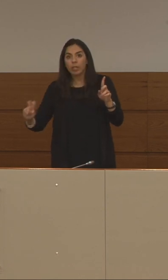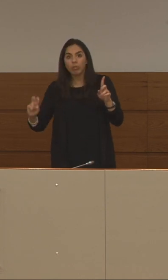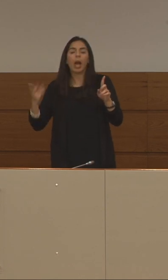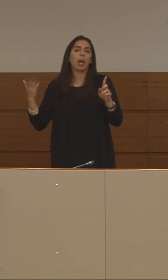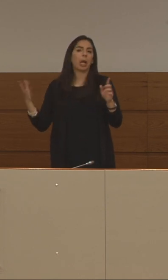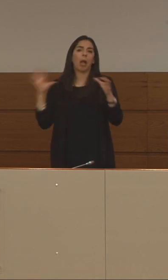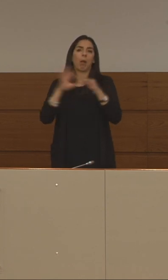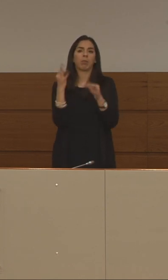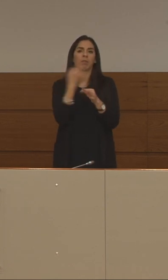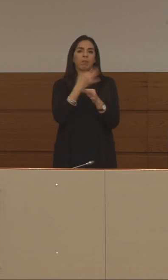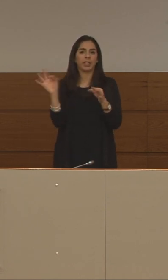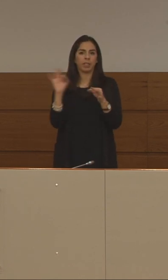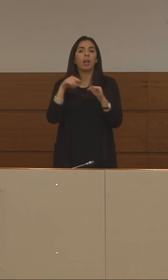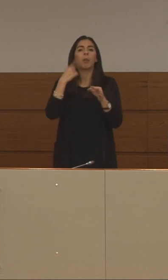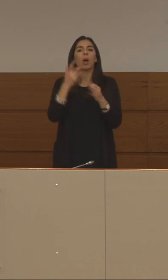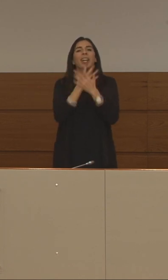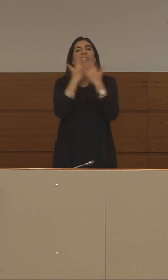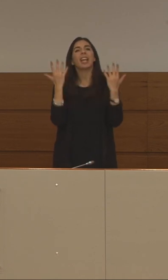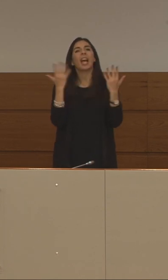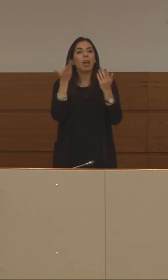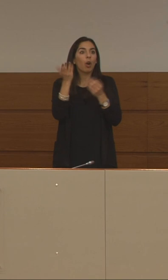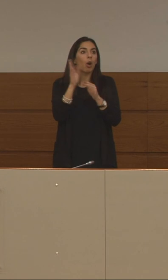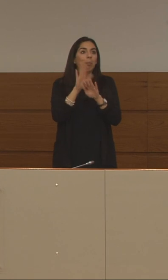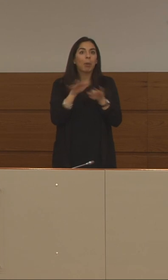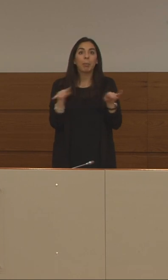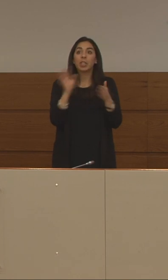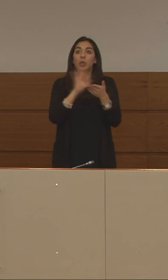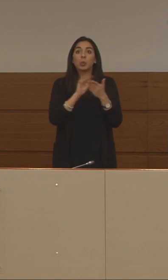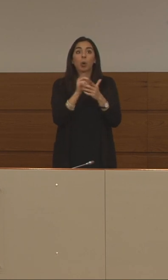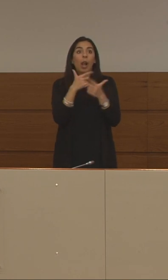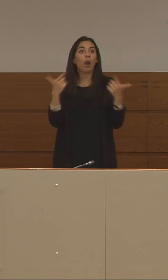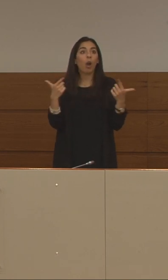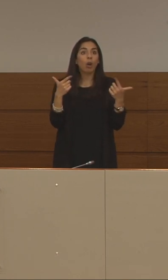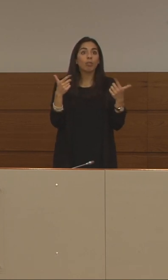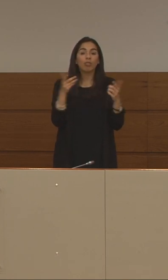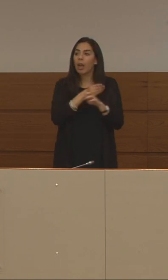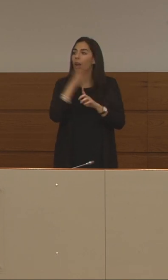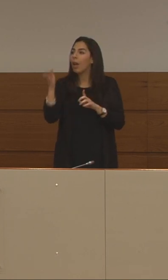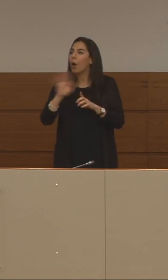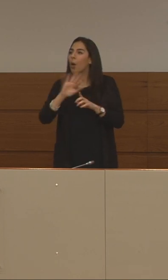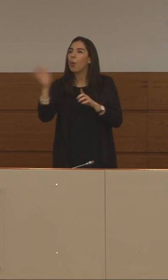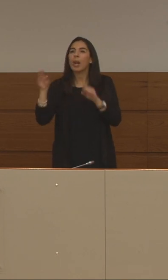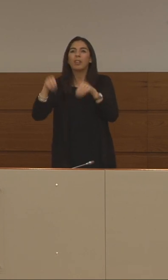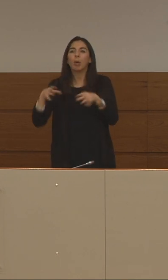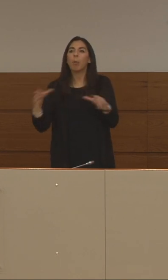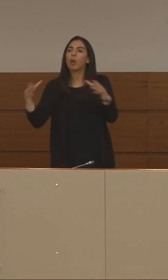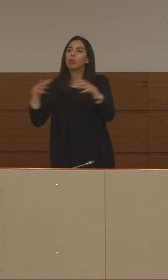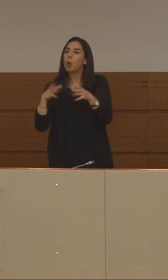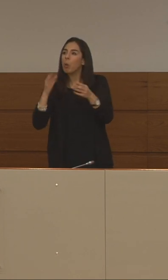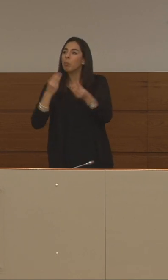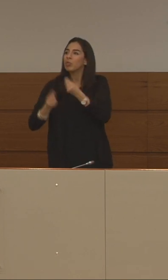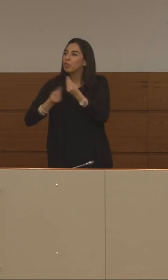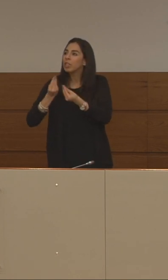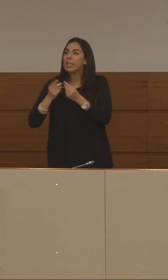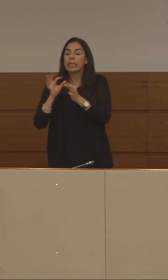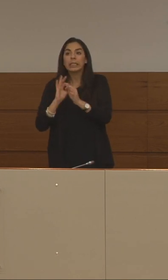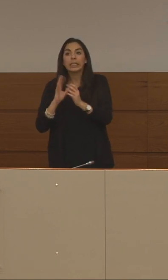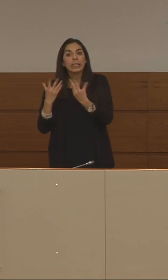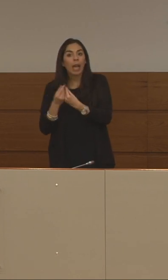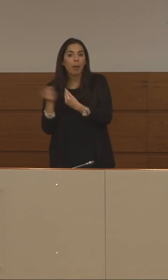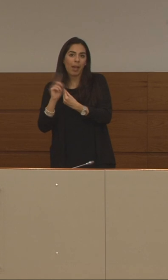anche farsi i ragazzi e bambini che non vanno a scuola non si o sembrino da qualche altra parte greca qualche altra parte ciò